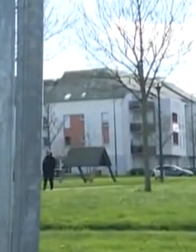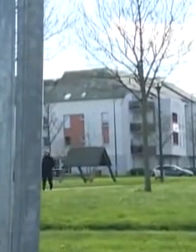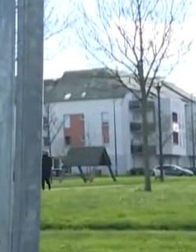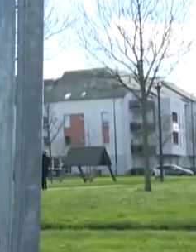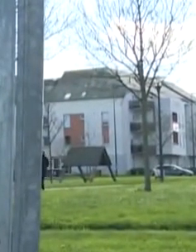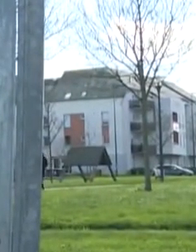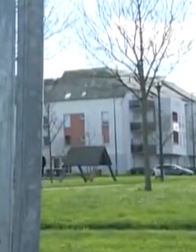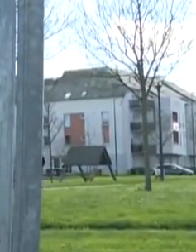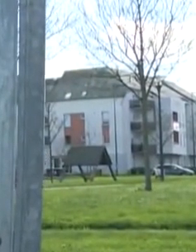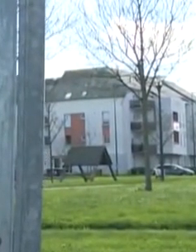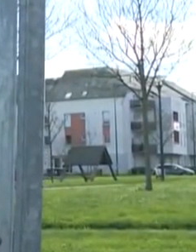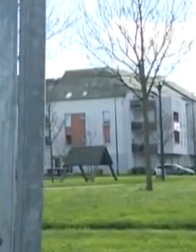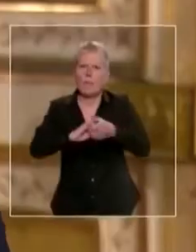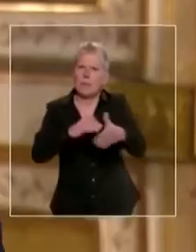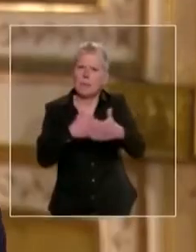κανονικά.